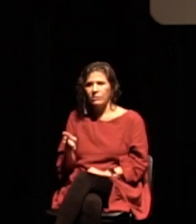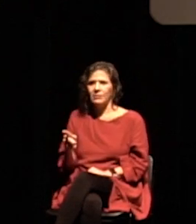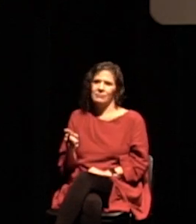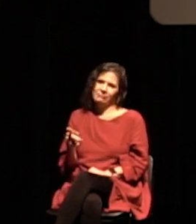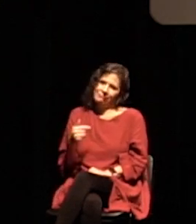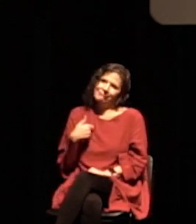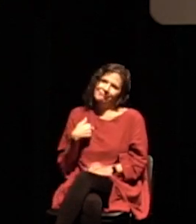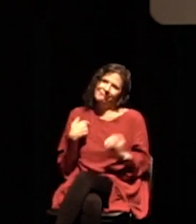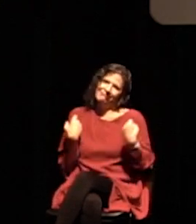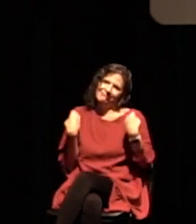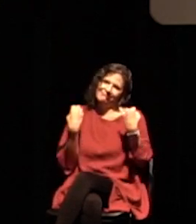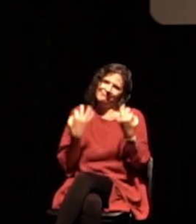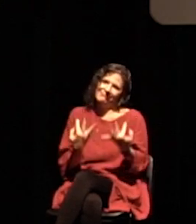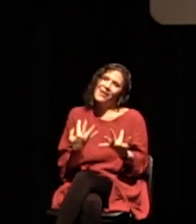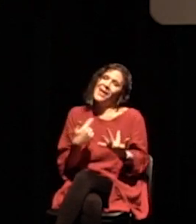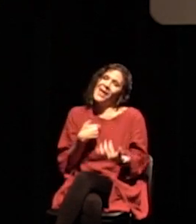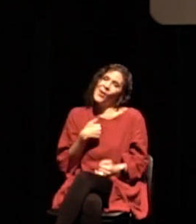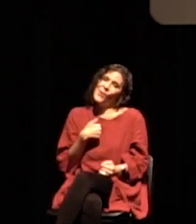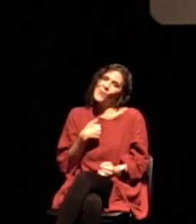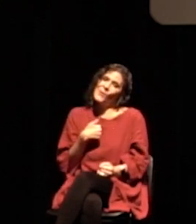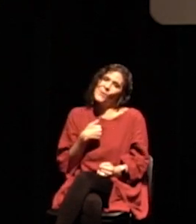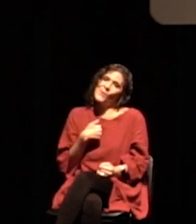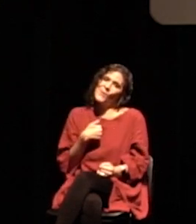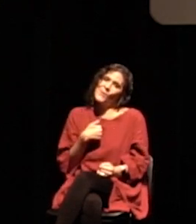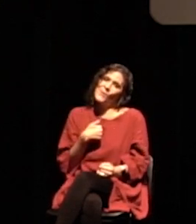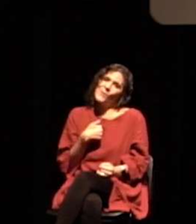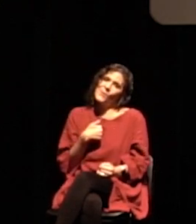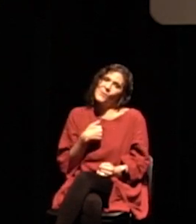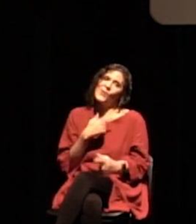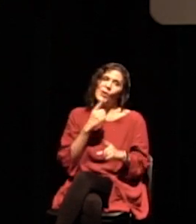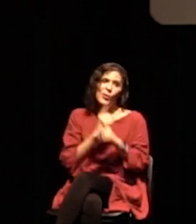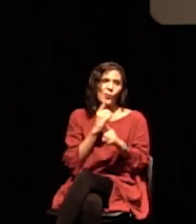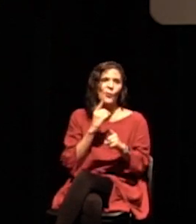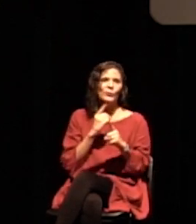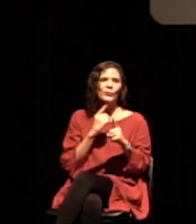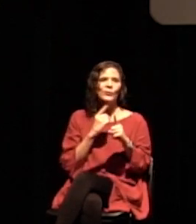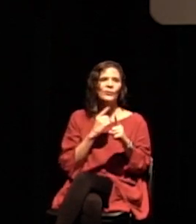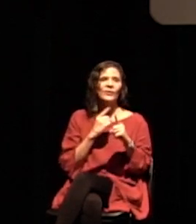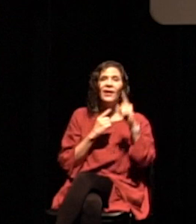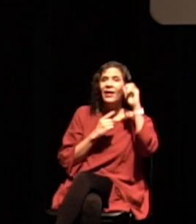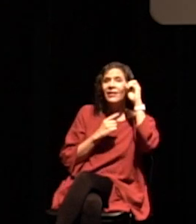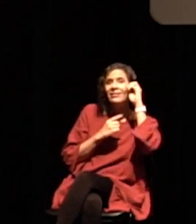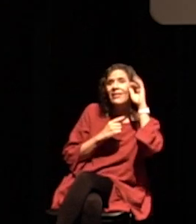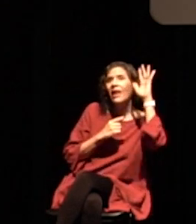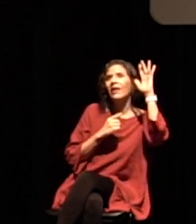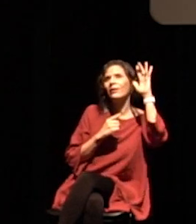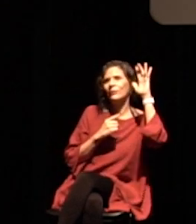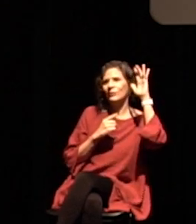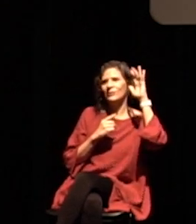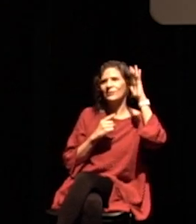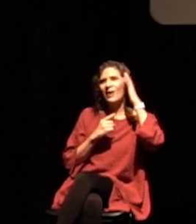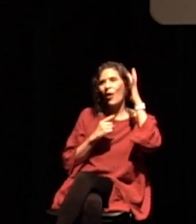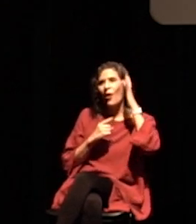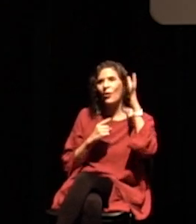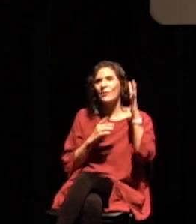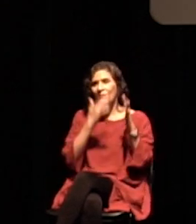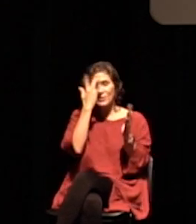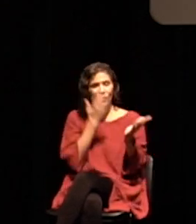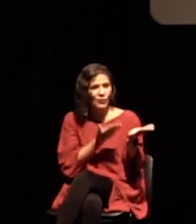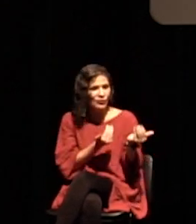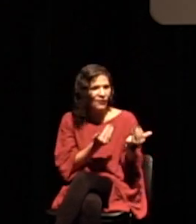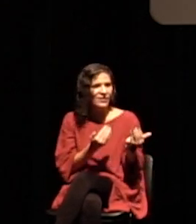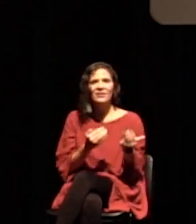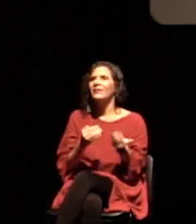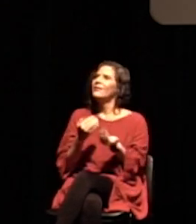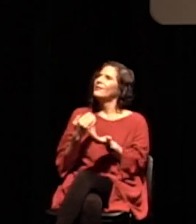dizia há pouco, eu encontro talentos teóricos extraordinários entre pessoas muito jovens. Então,